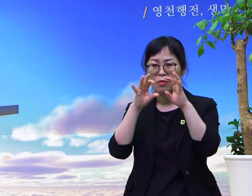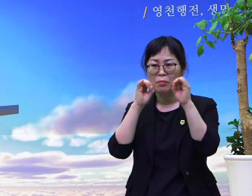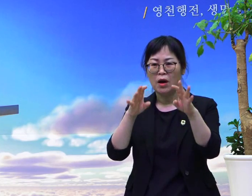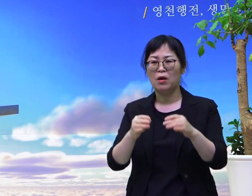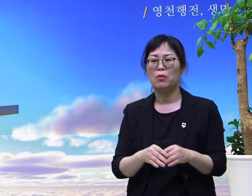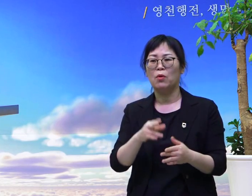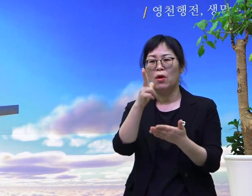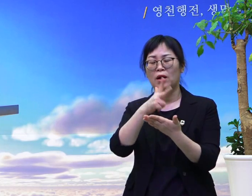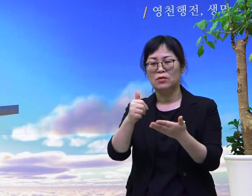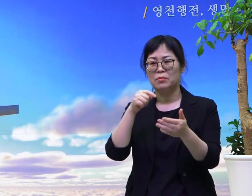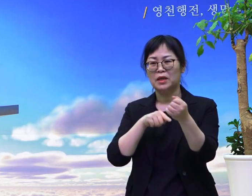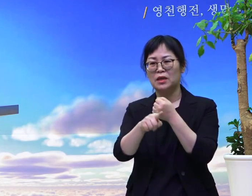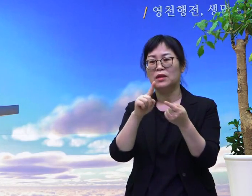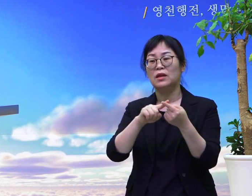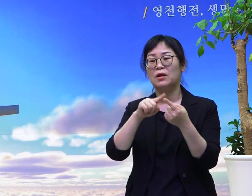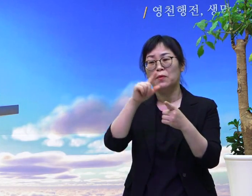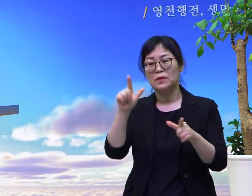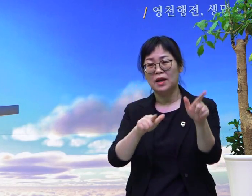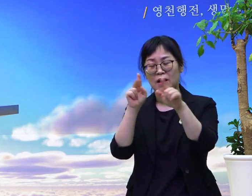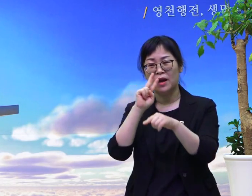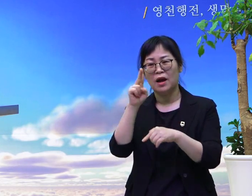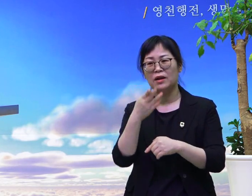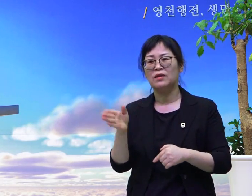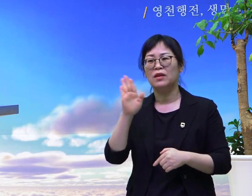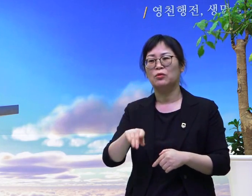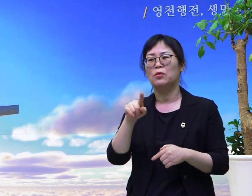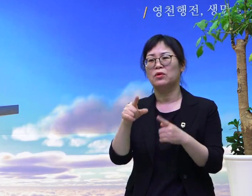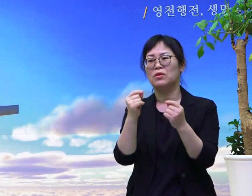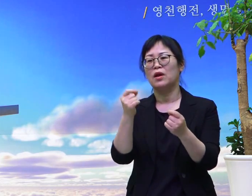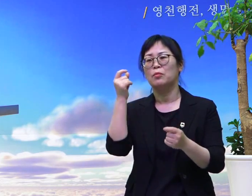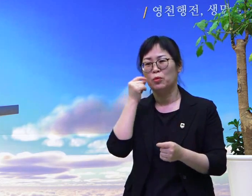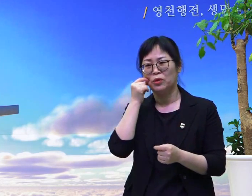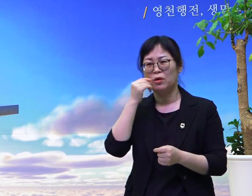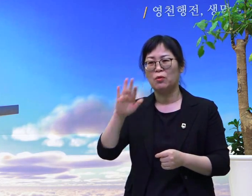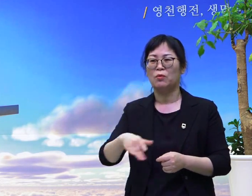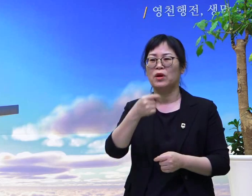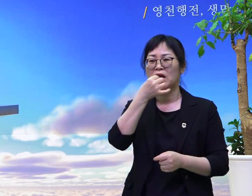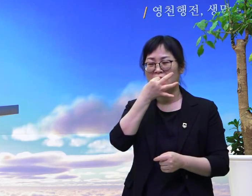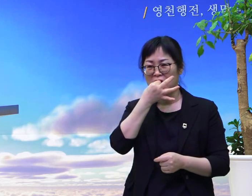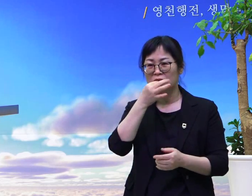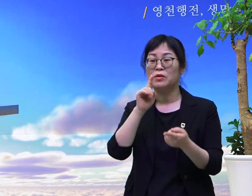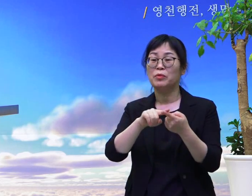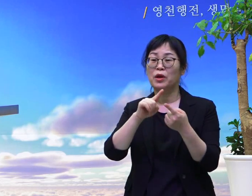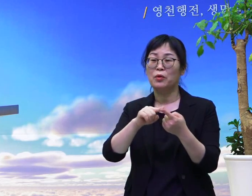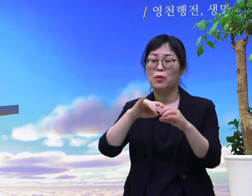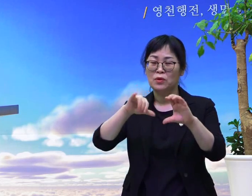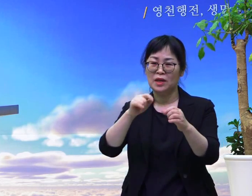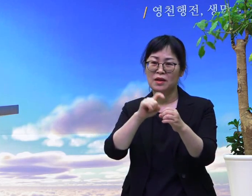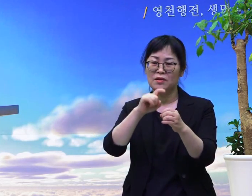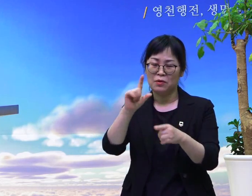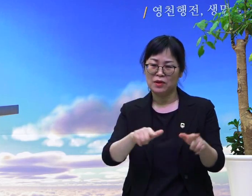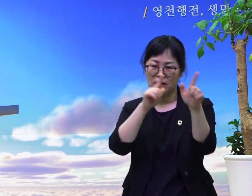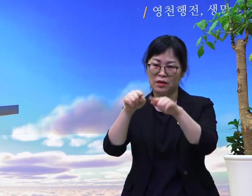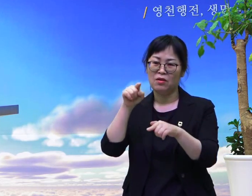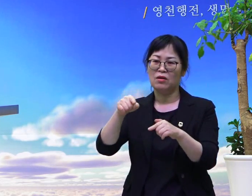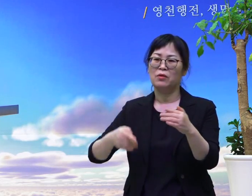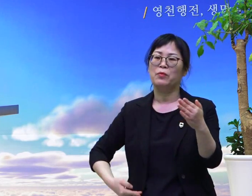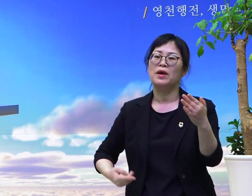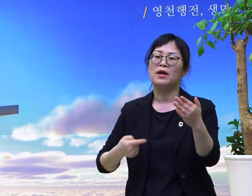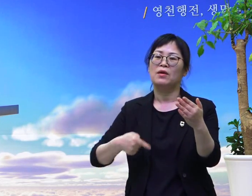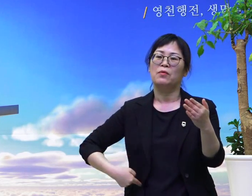하는데 그렇게 하지 못하고 우리의 욕심대로 세상적으로 살았던 것을 회개합니다.